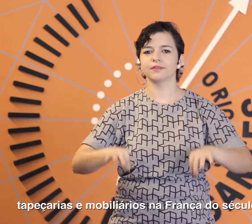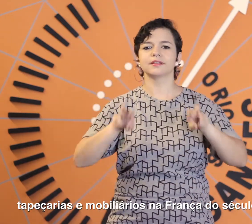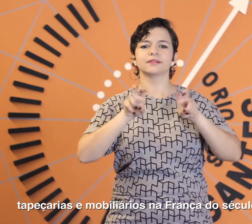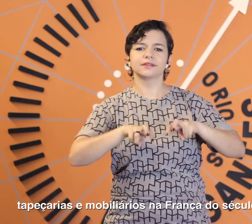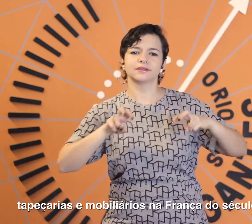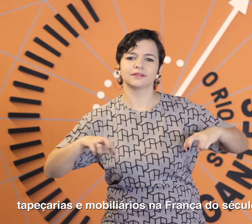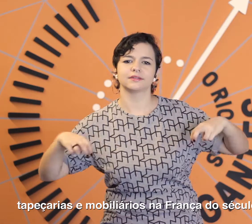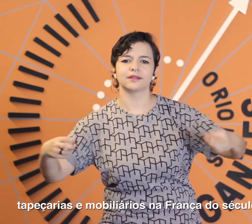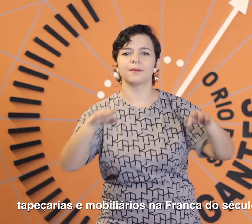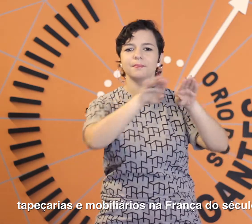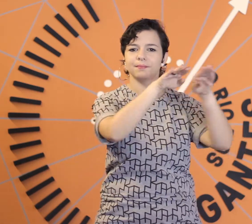século XVI.